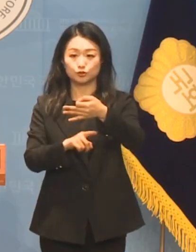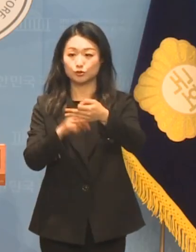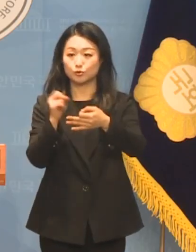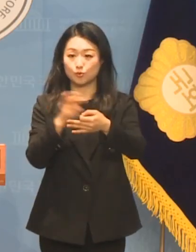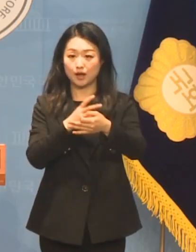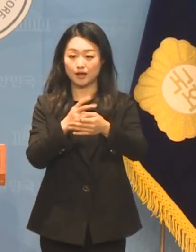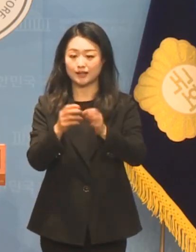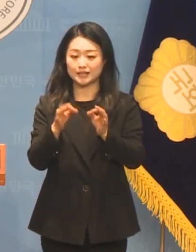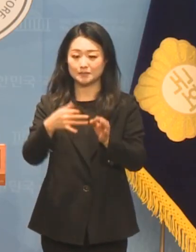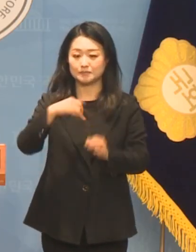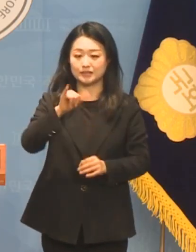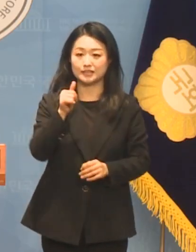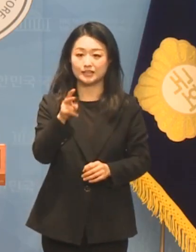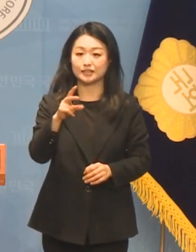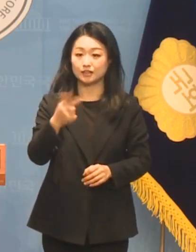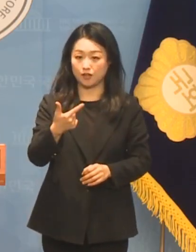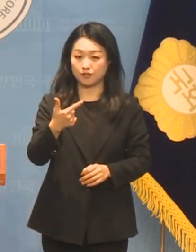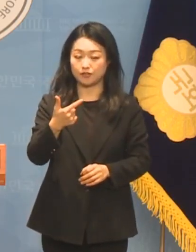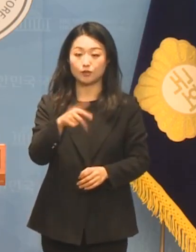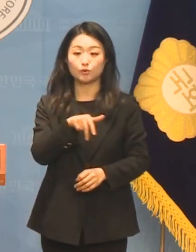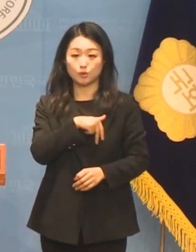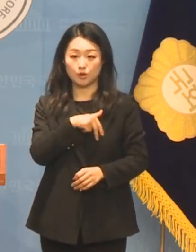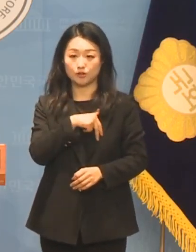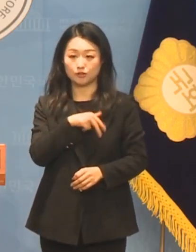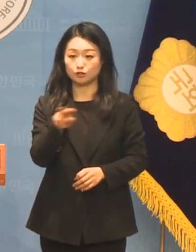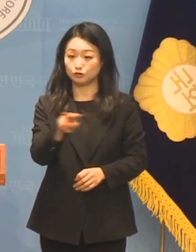윤석열과 김기현 의원에 대한